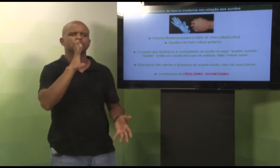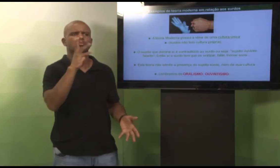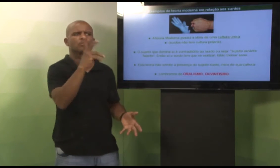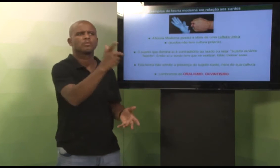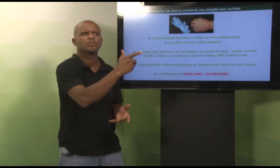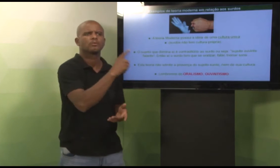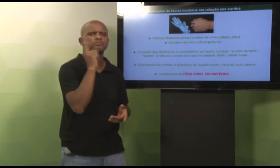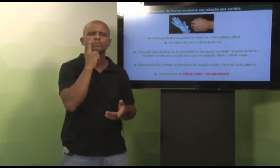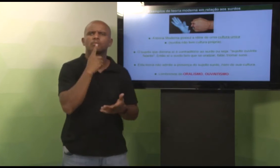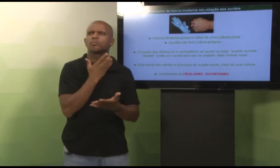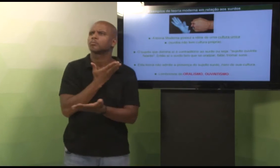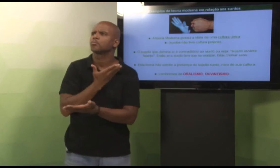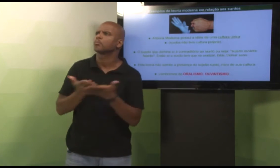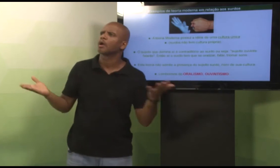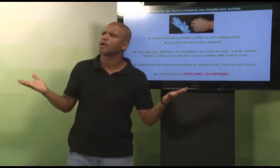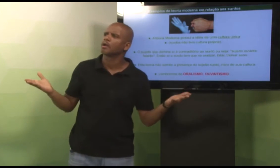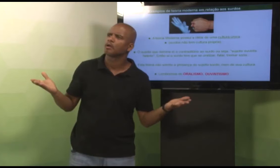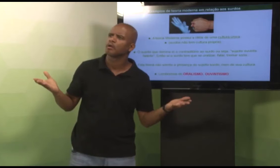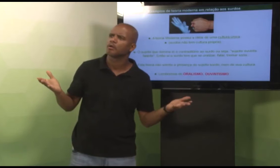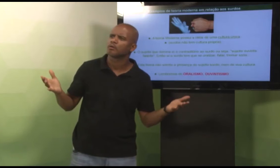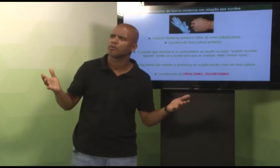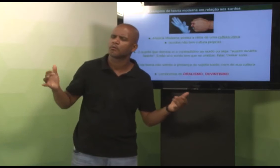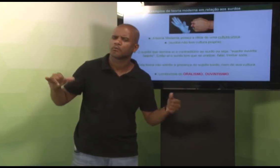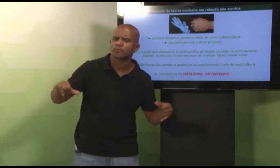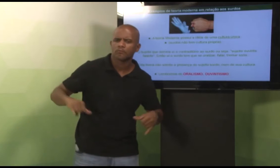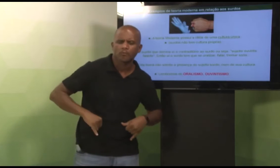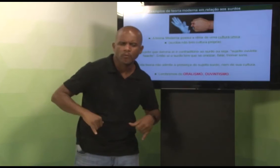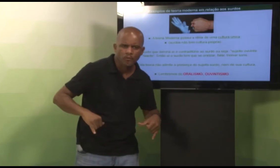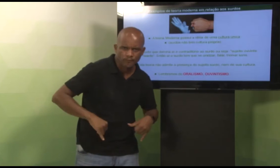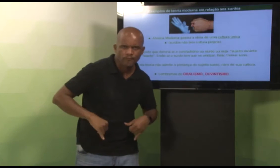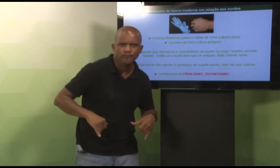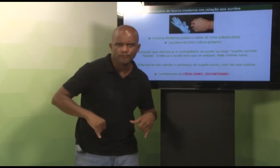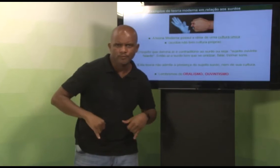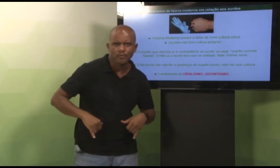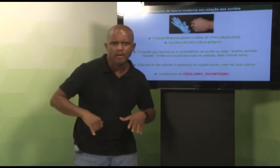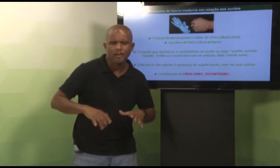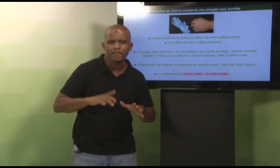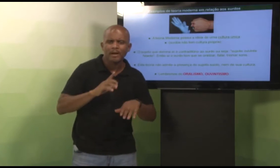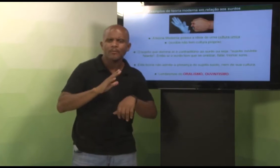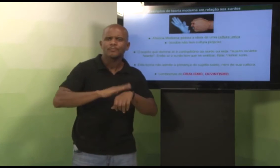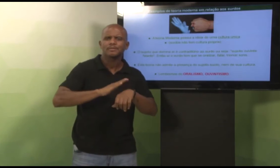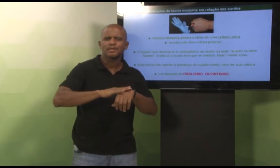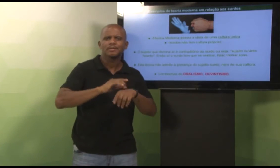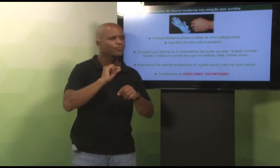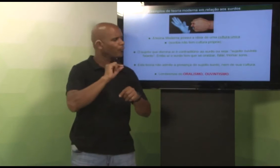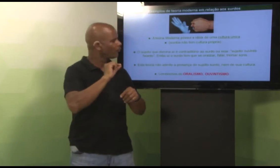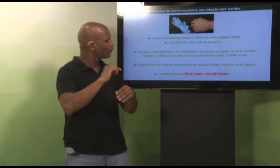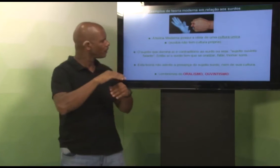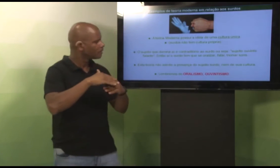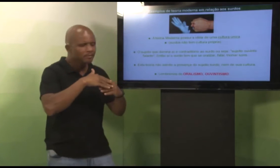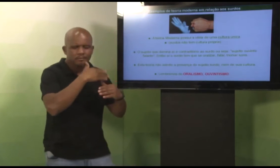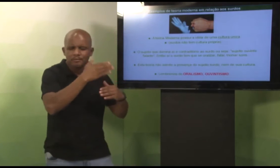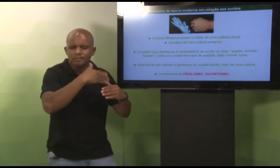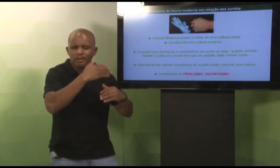Então, o ensino por meio de língua de sinais foi proibido, tudo se perdeu e com isso os surdos